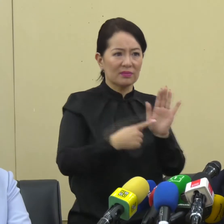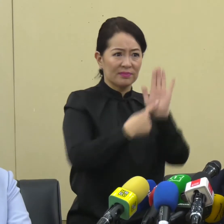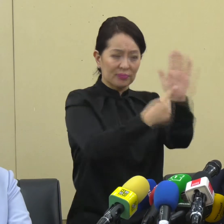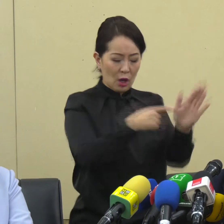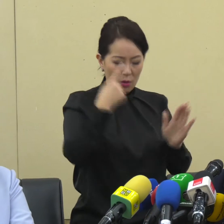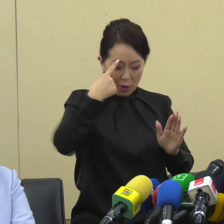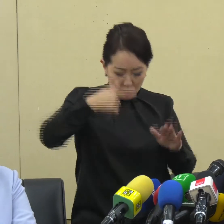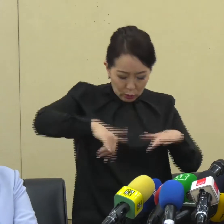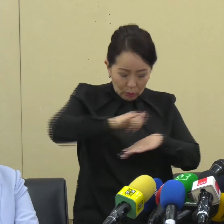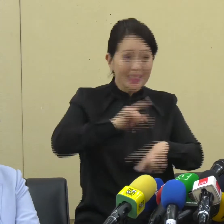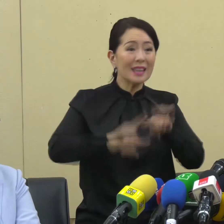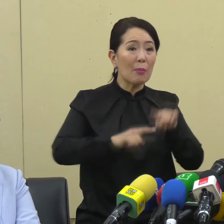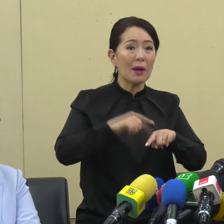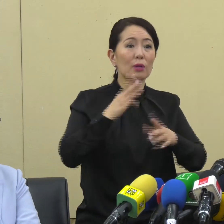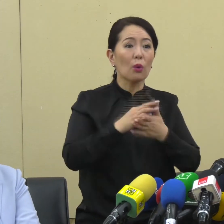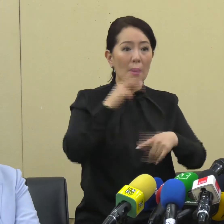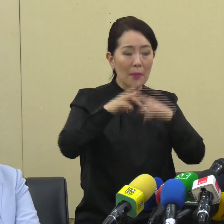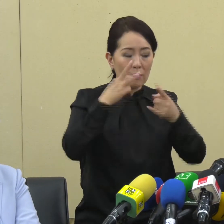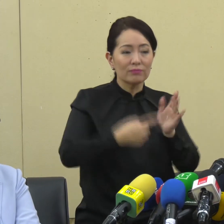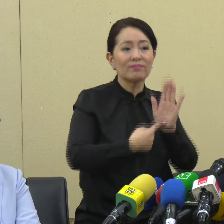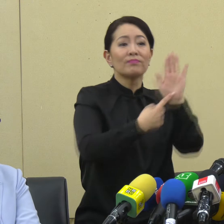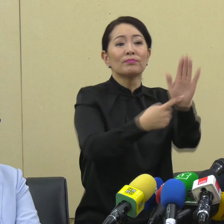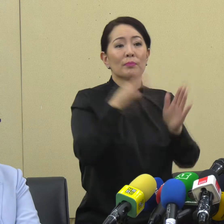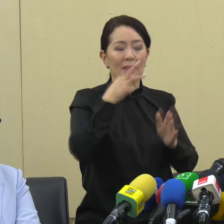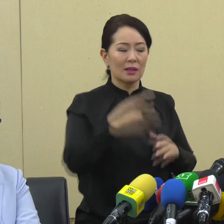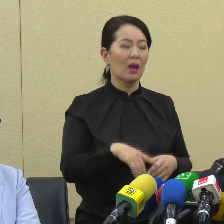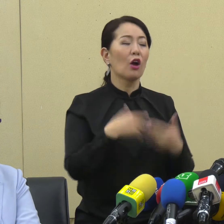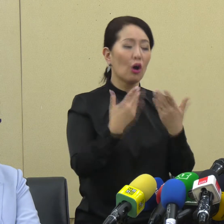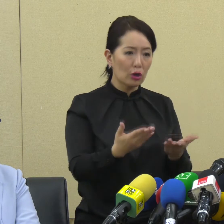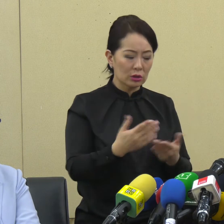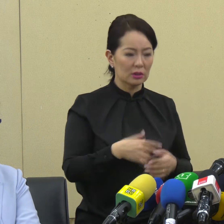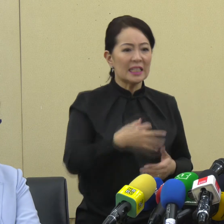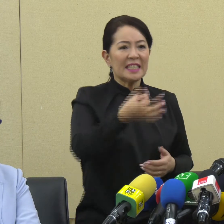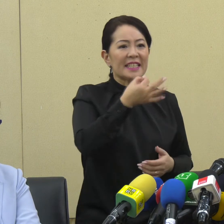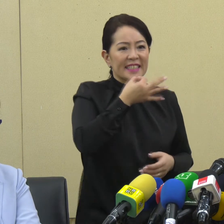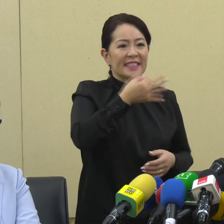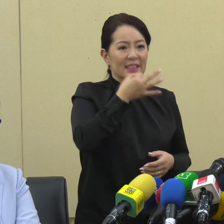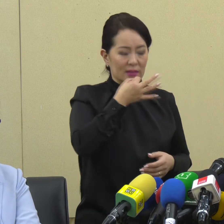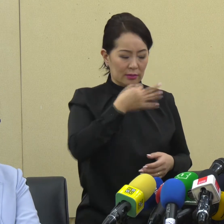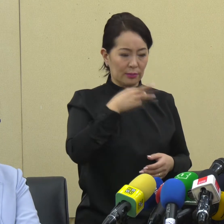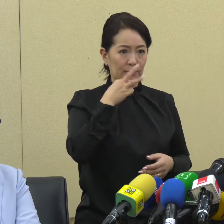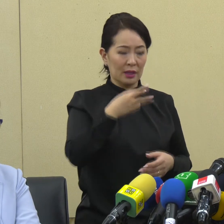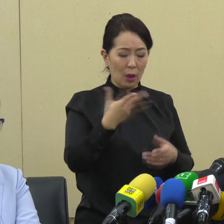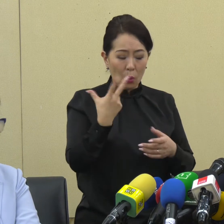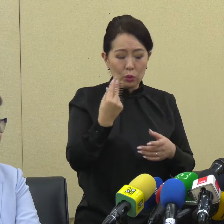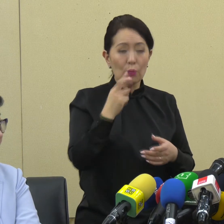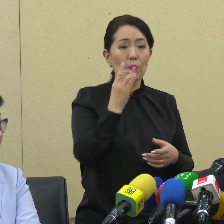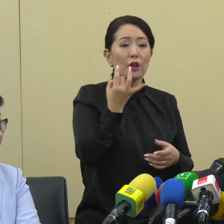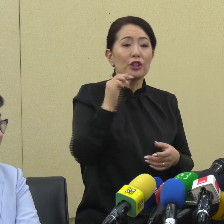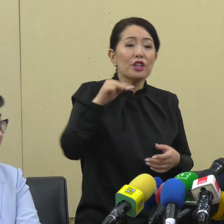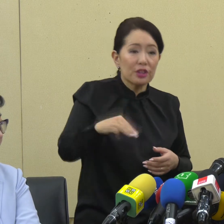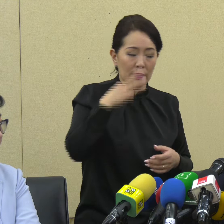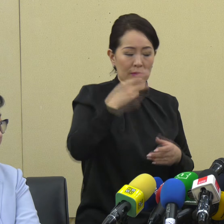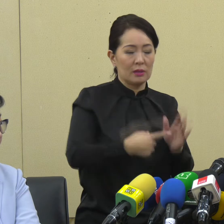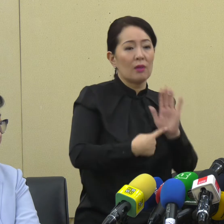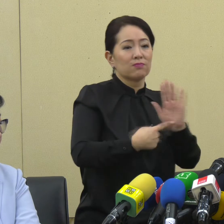өрнж байгаа талаар мэдээлэл өгч одоо зэрэгдүүлэхгүй урьдчилж одоо та бүхэнд энэ бодтой үнэн